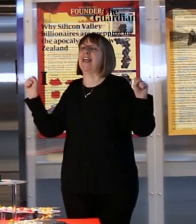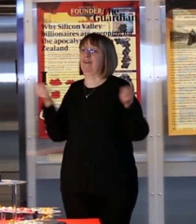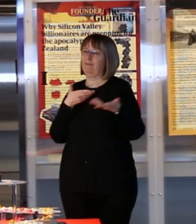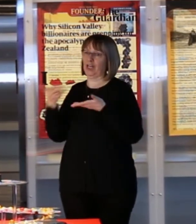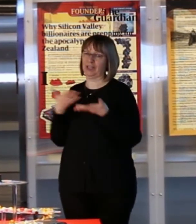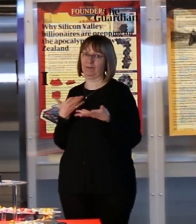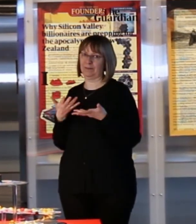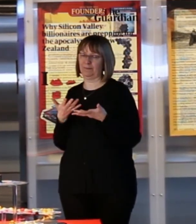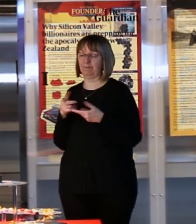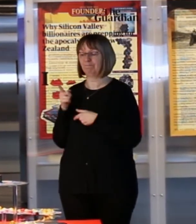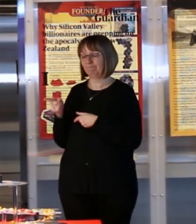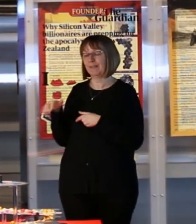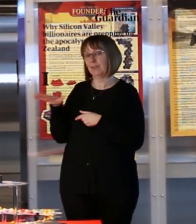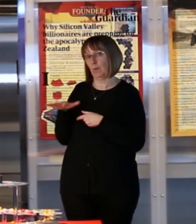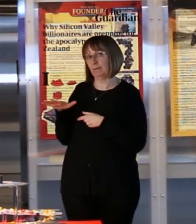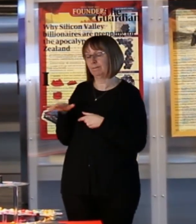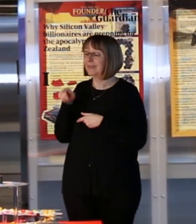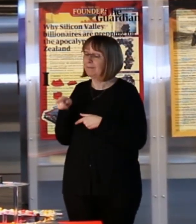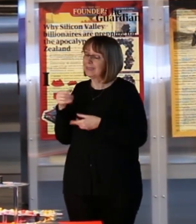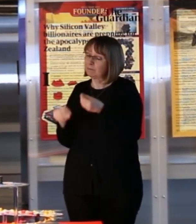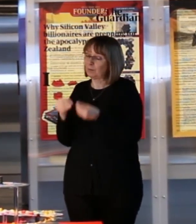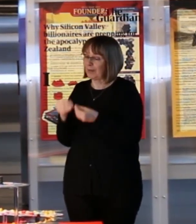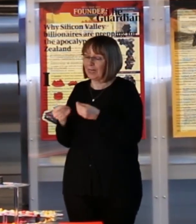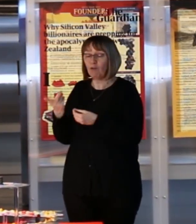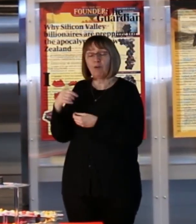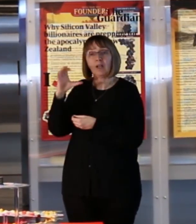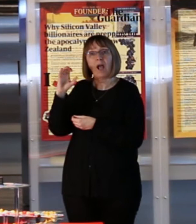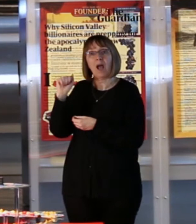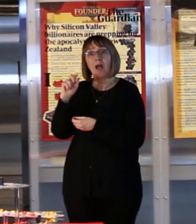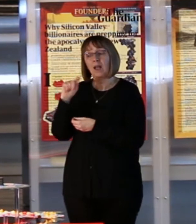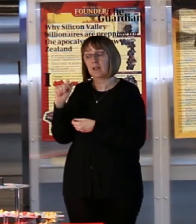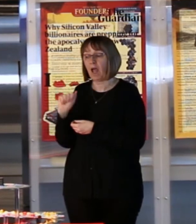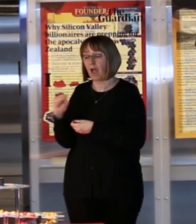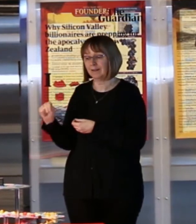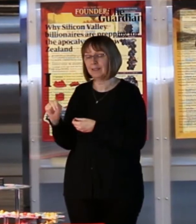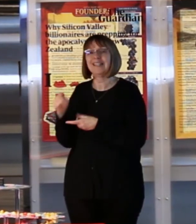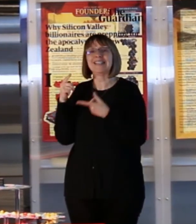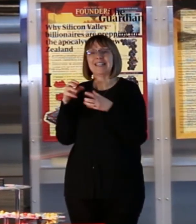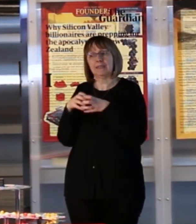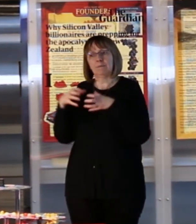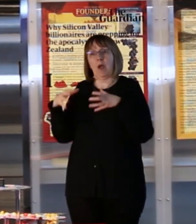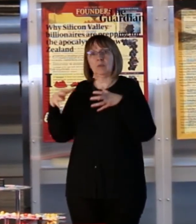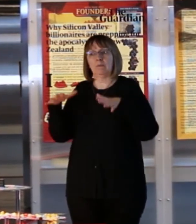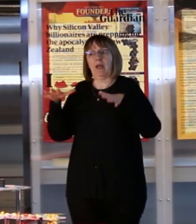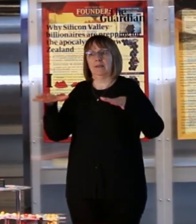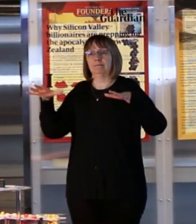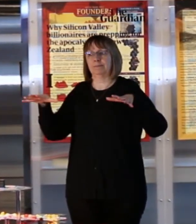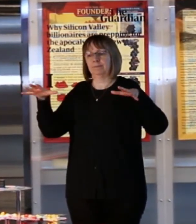Wirtschaft. Bei diesem Spiel Siedler von Catan geht es außerdem darum, zu expandieren